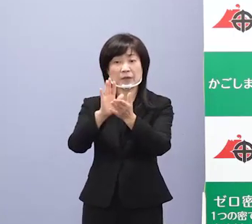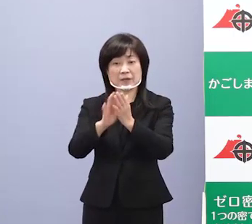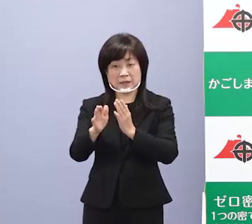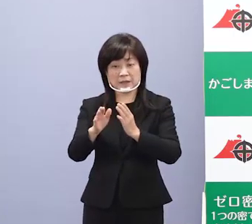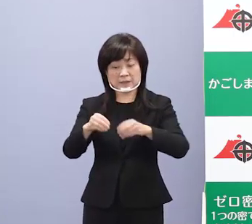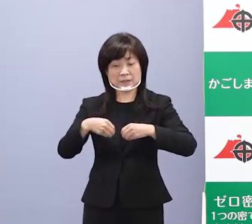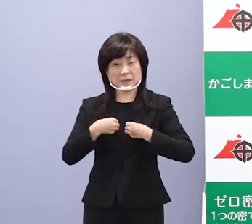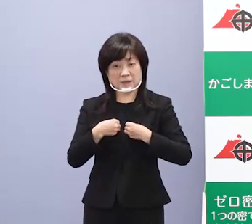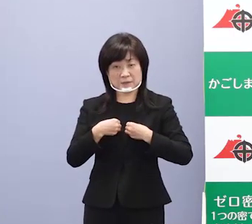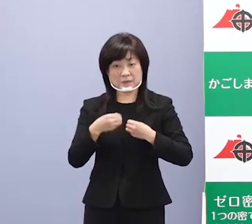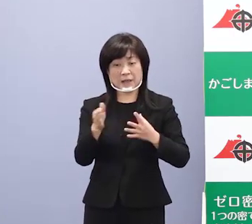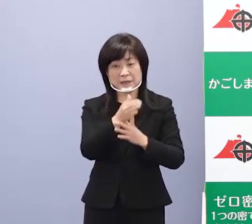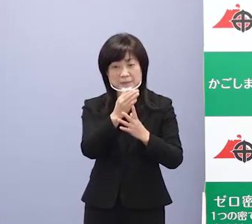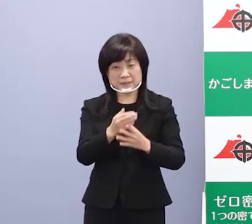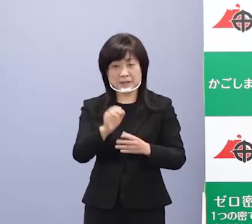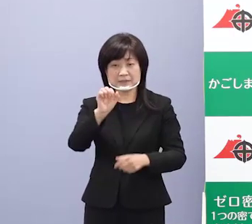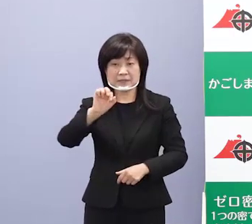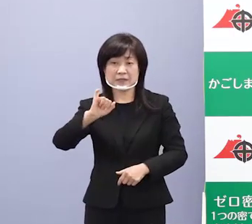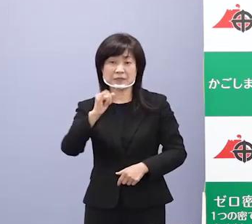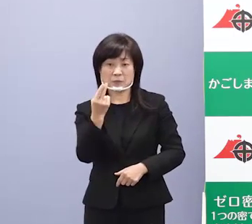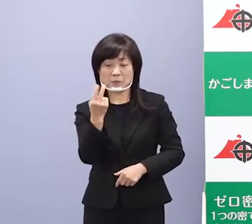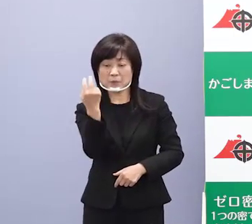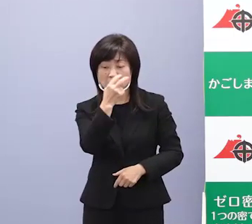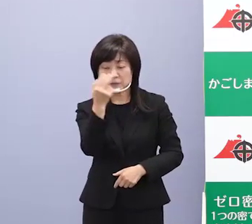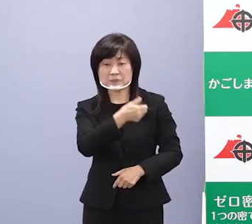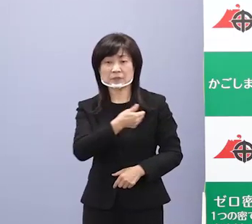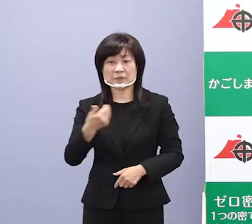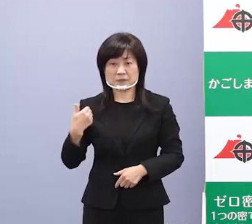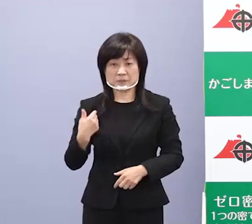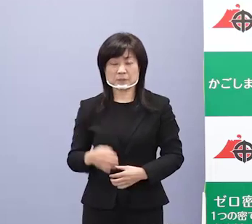性判定サイトで陽性を確定することができます。